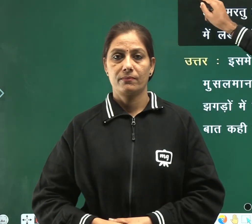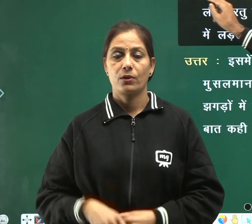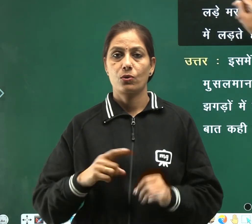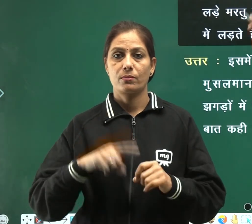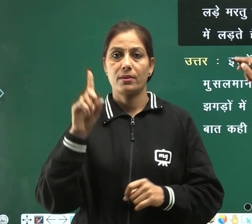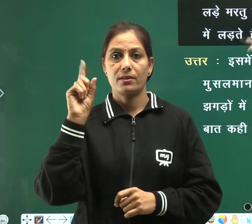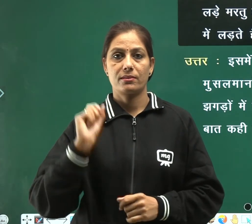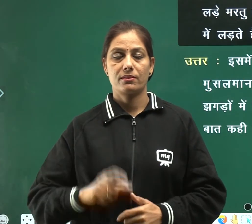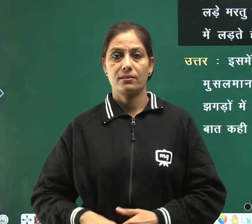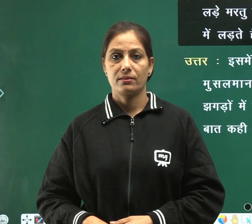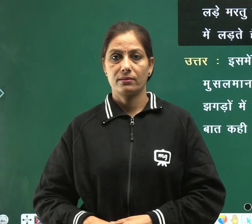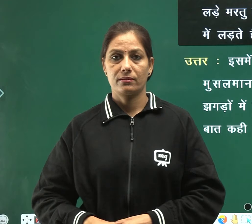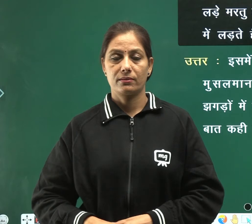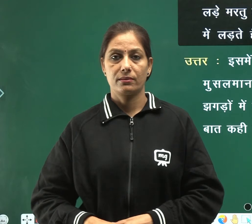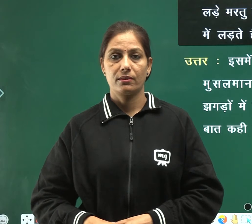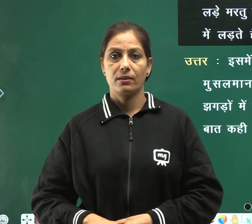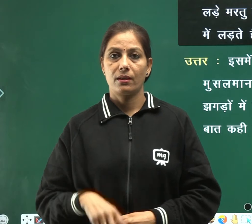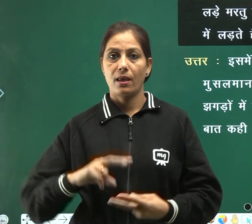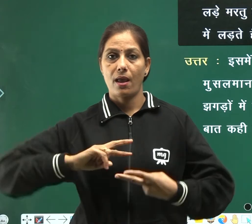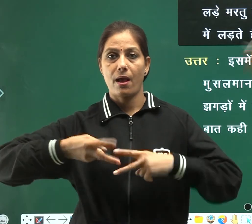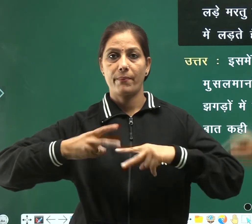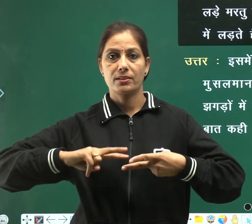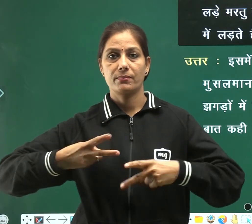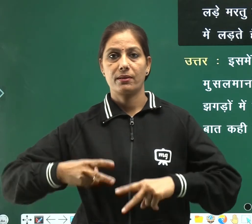प्रश्न 10, आपस में